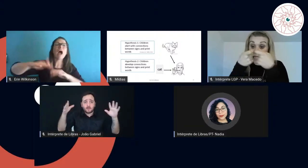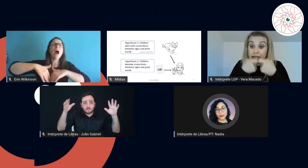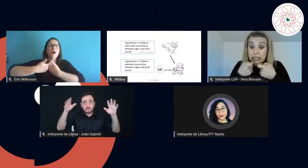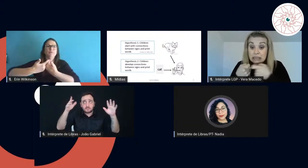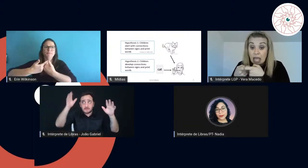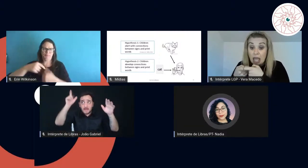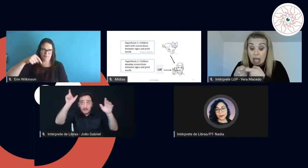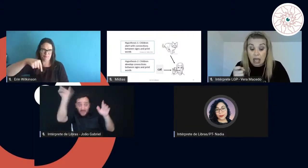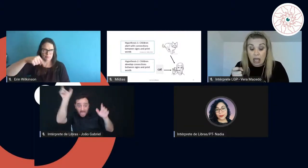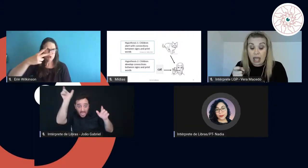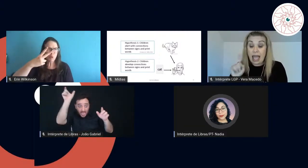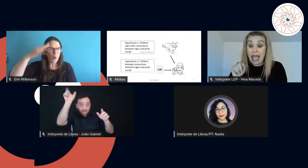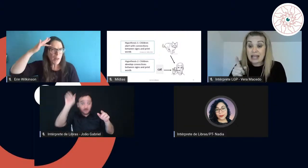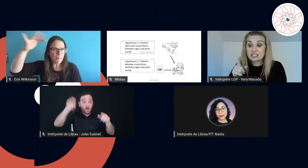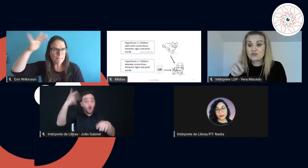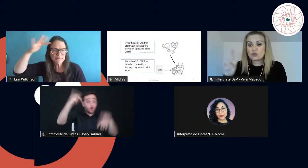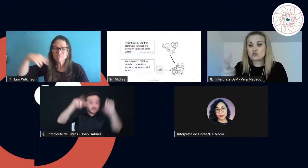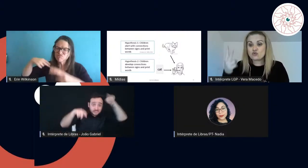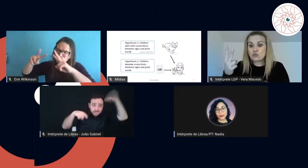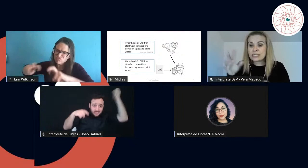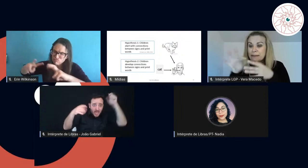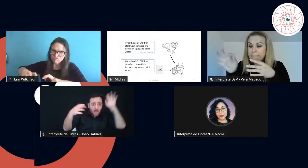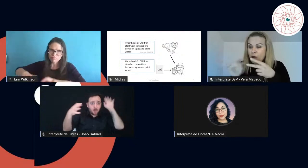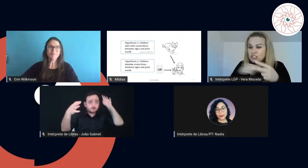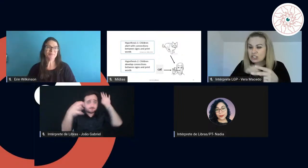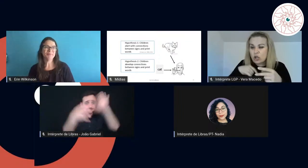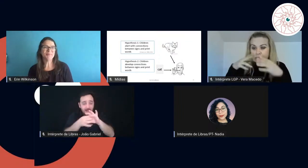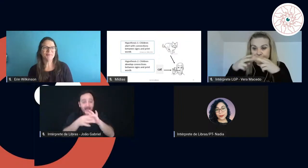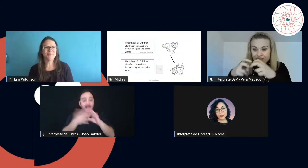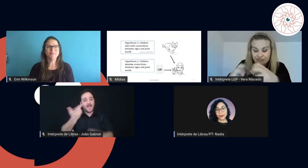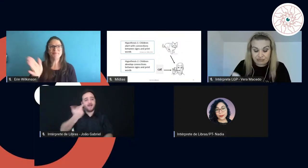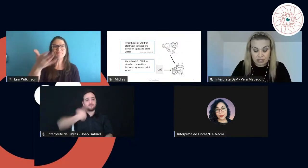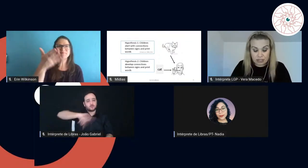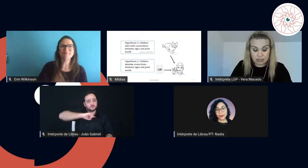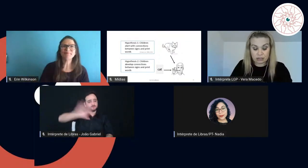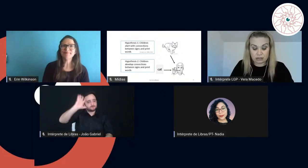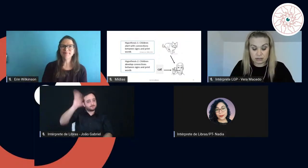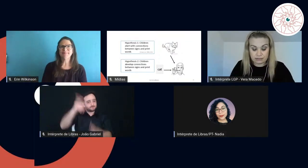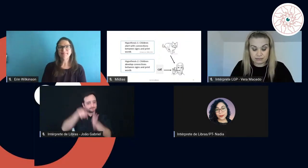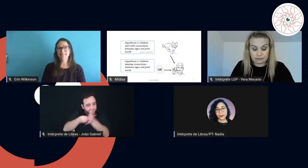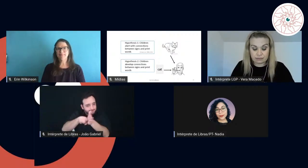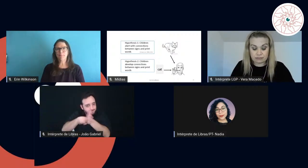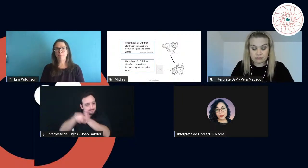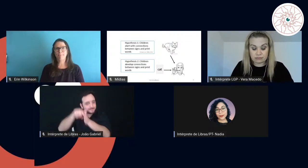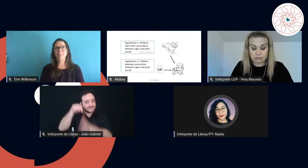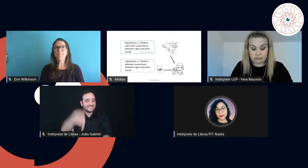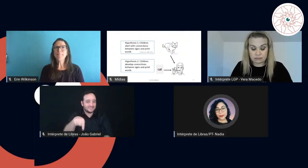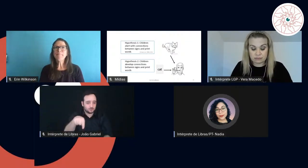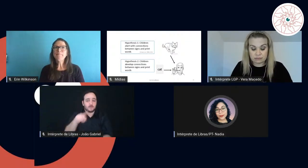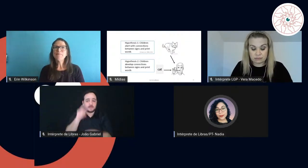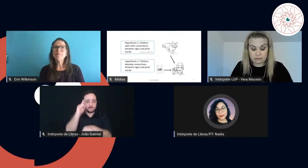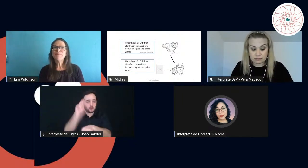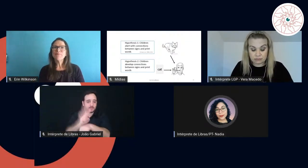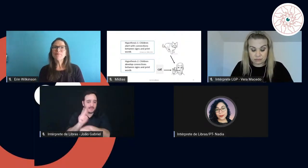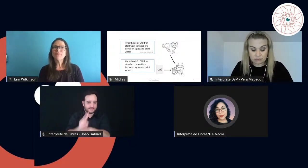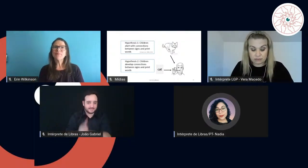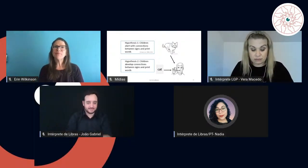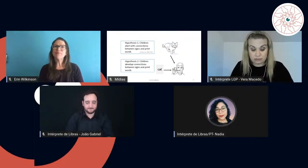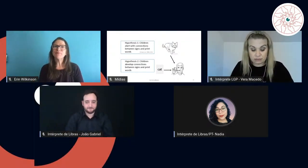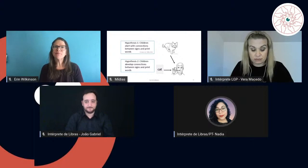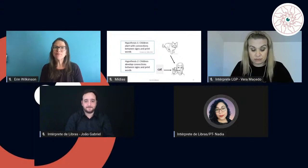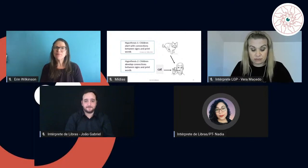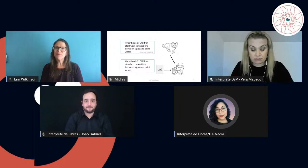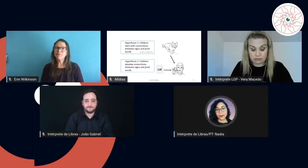essa essas foram os dois eh os as duas linhas e